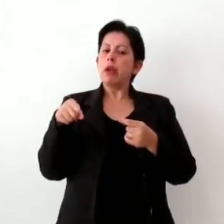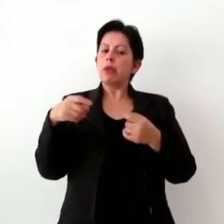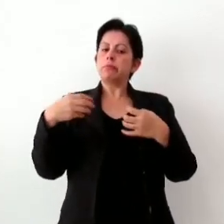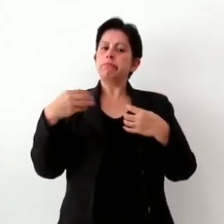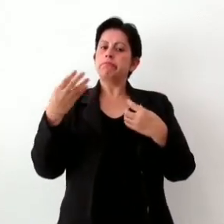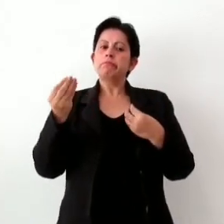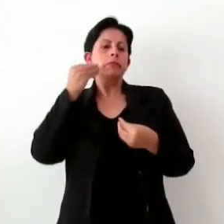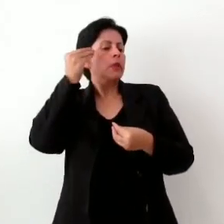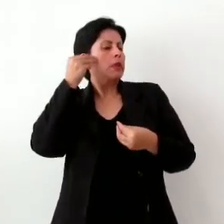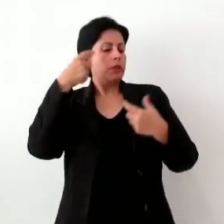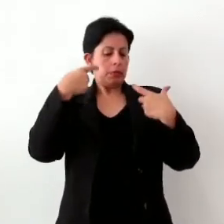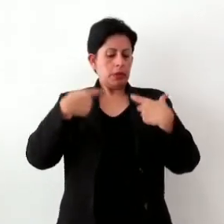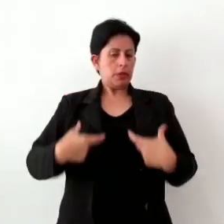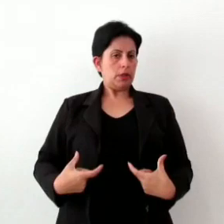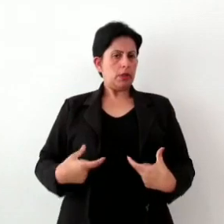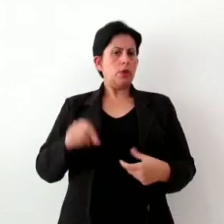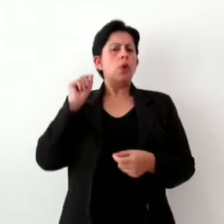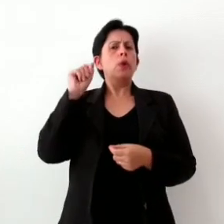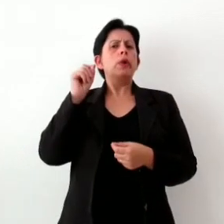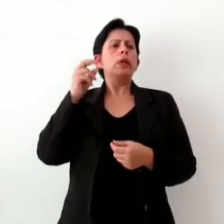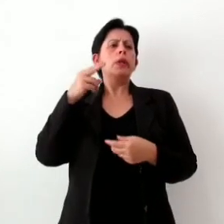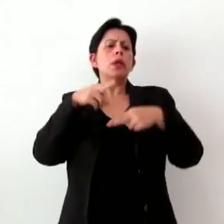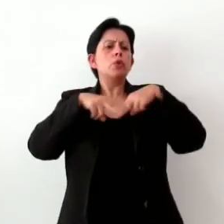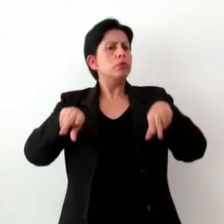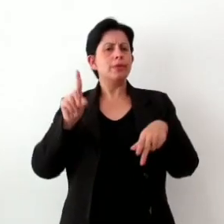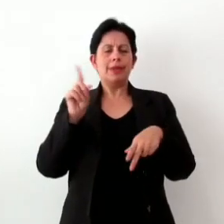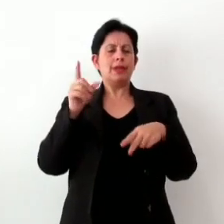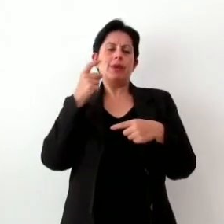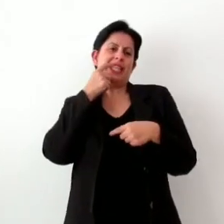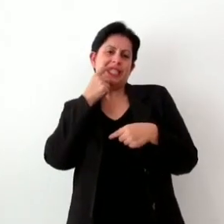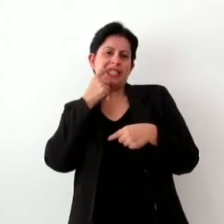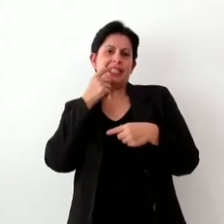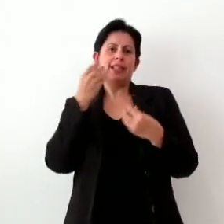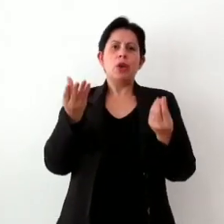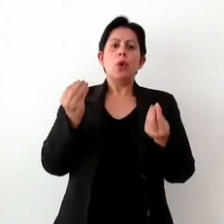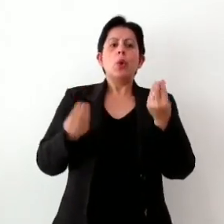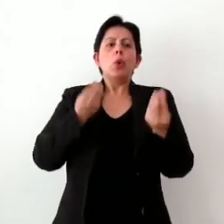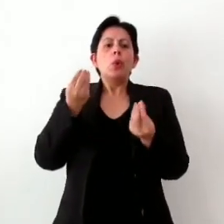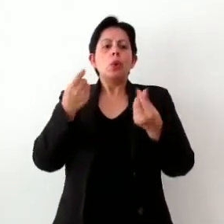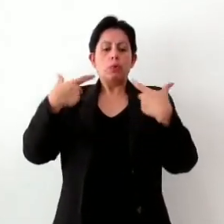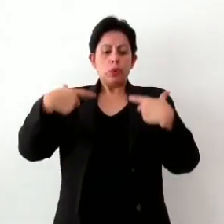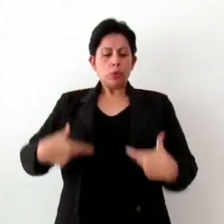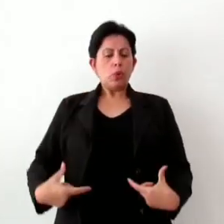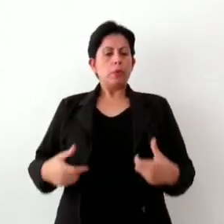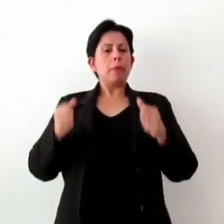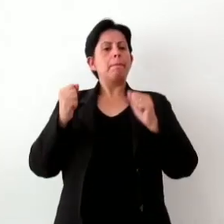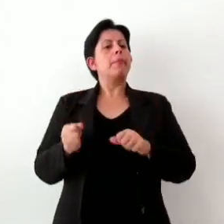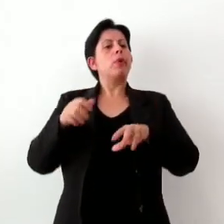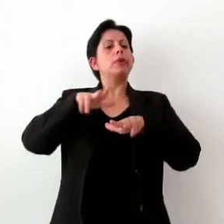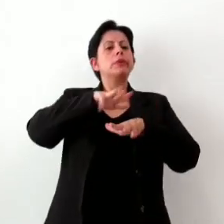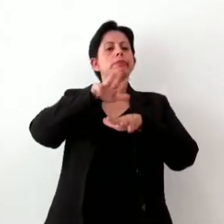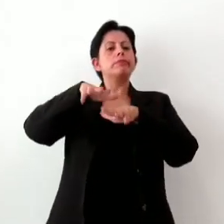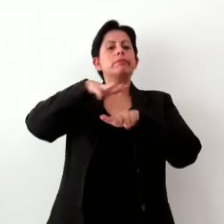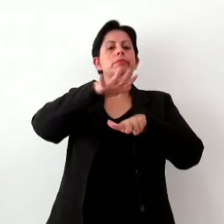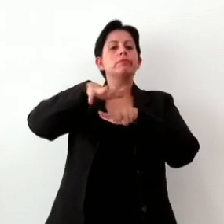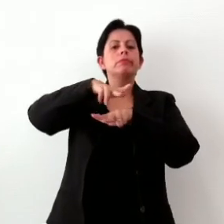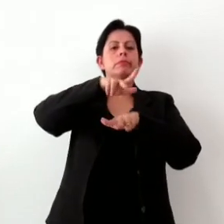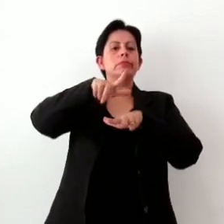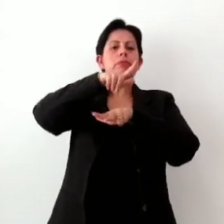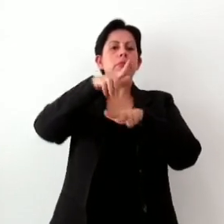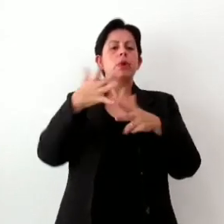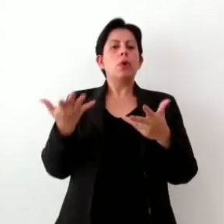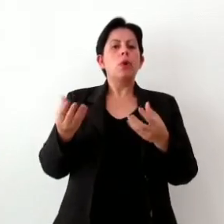corpo? O que é esse nu que não é erotizado, né? Como é que o corpo ele é passível de manipulação também, né? E como